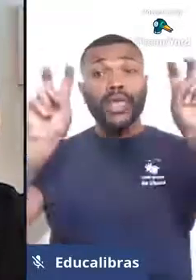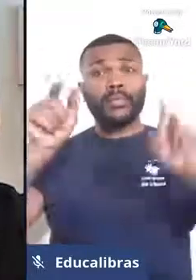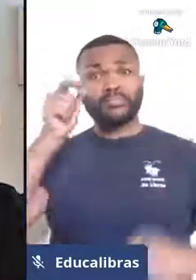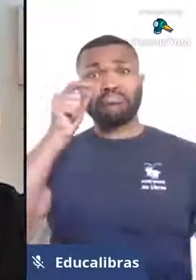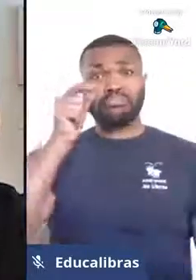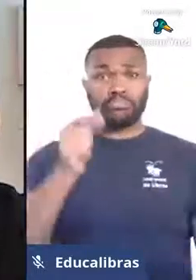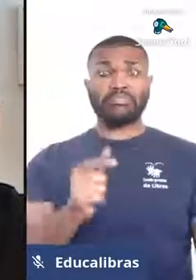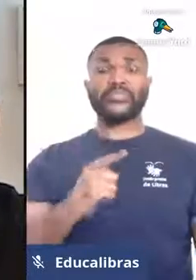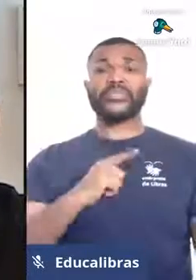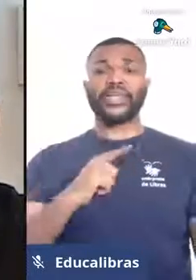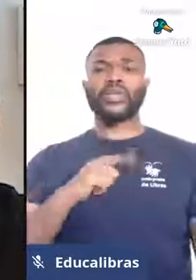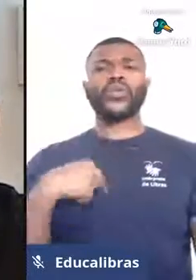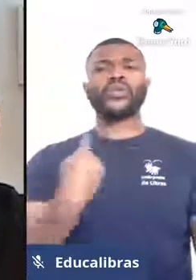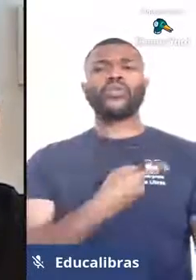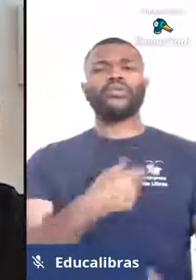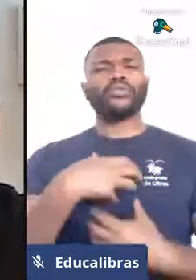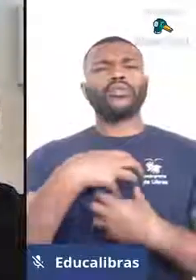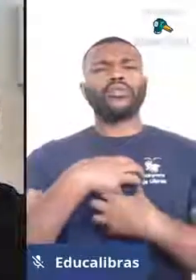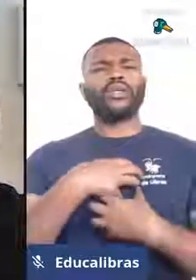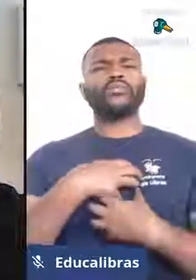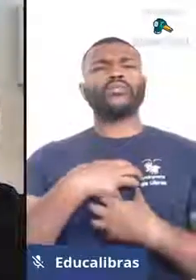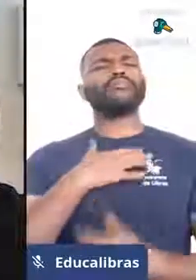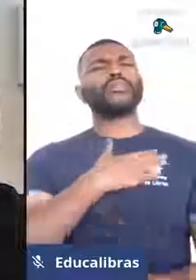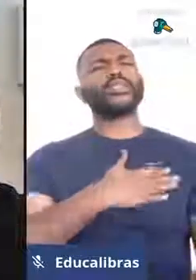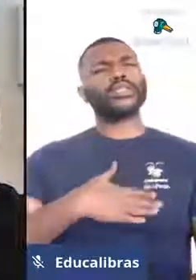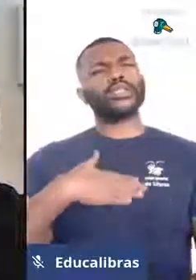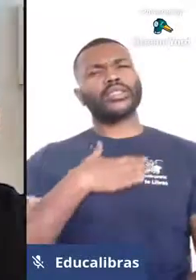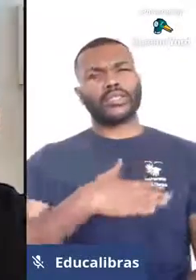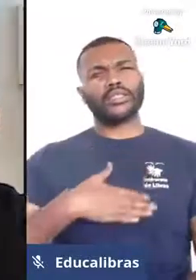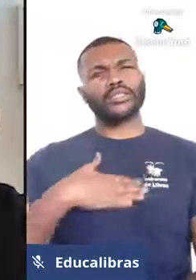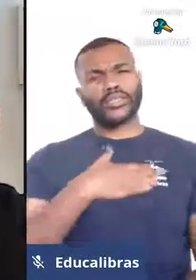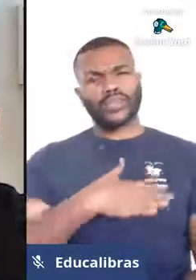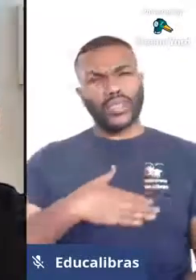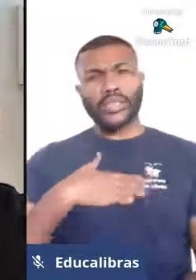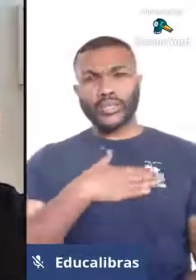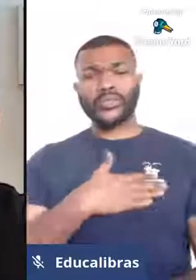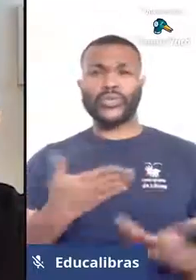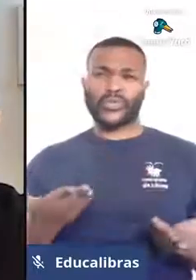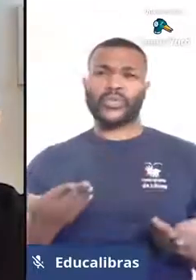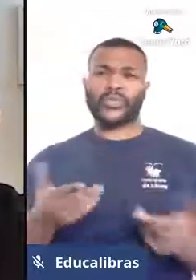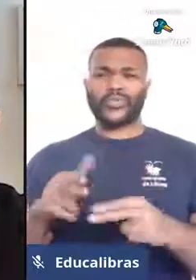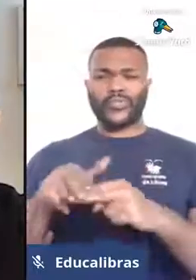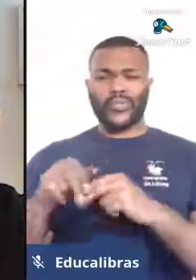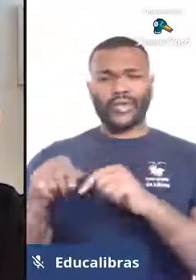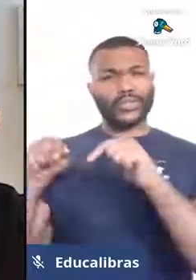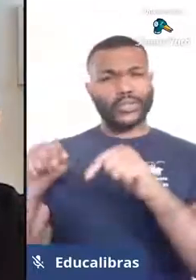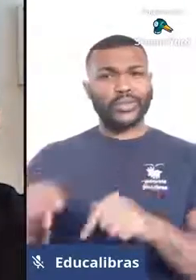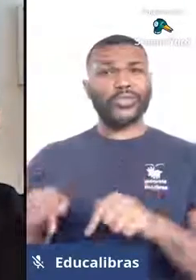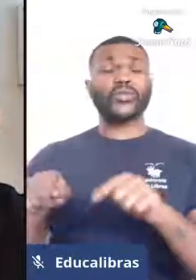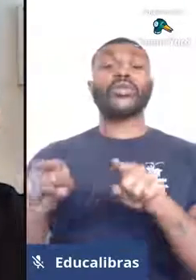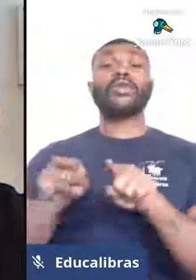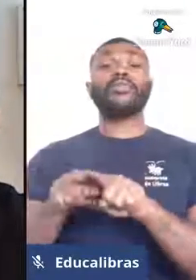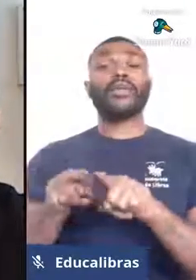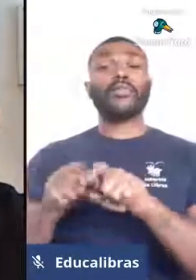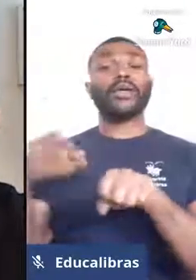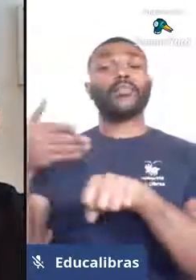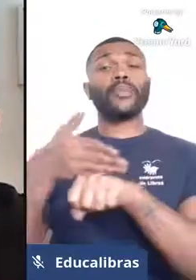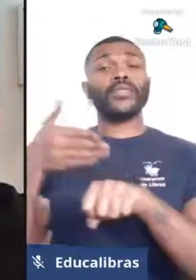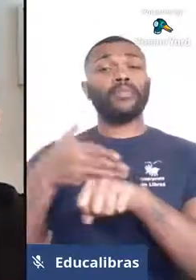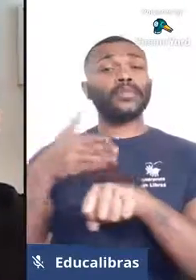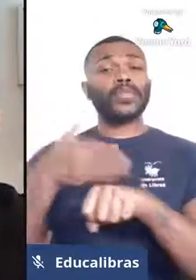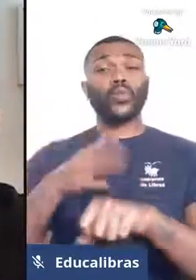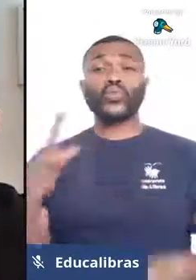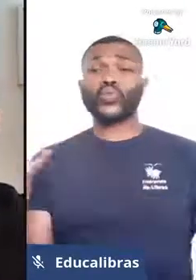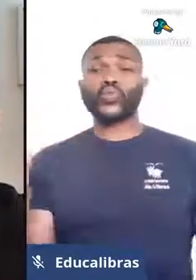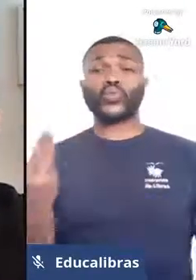está muito satisfeito com os resultados, né, e com a participação de todo mundo. Queria,